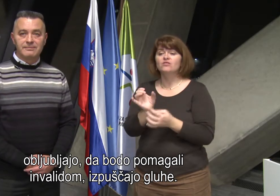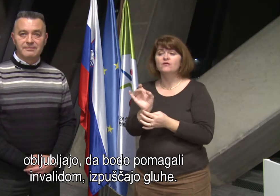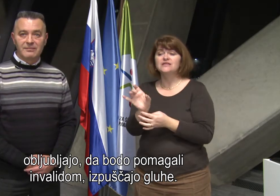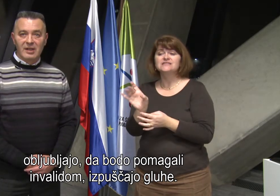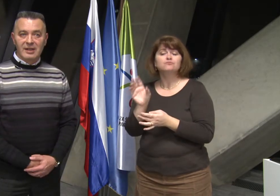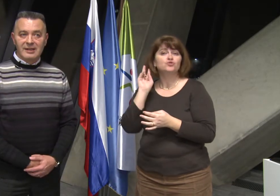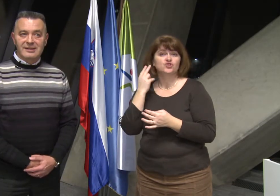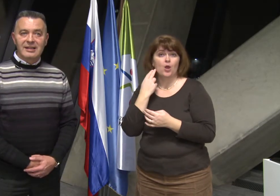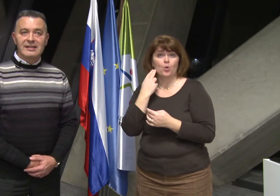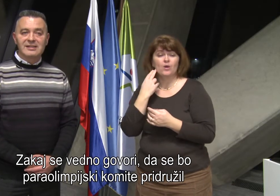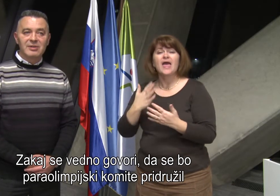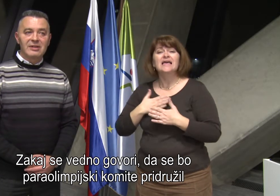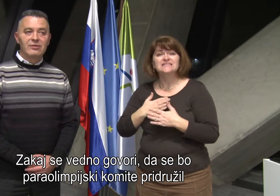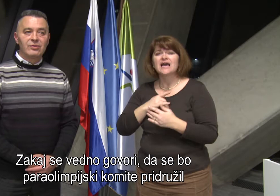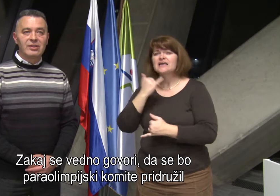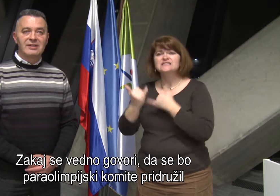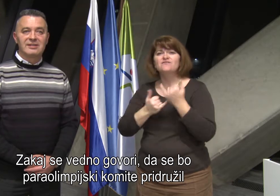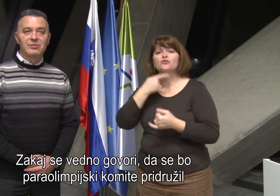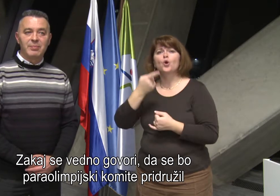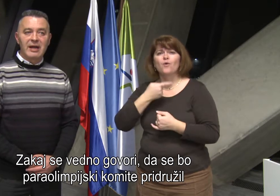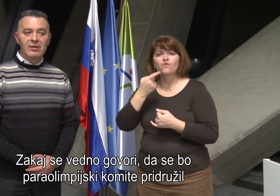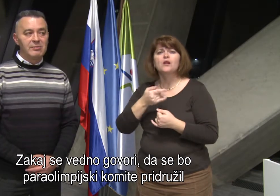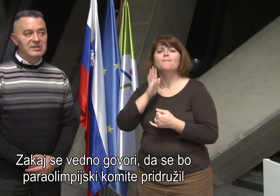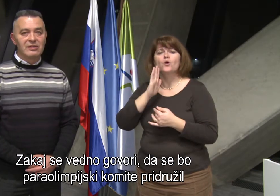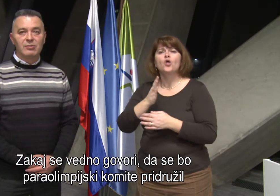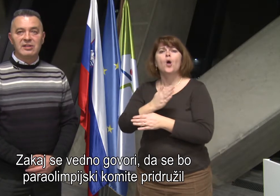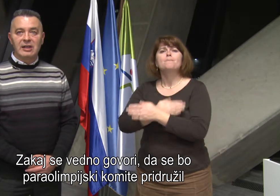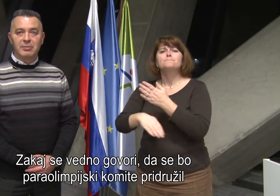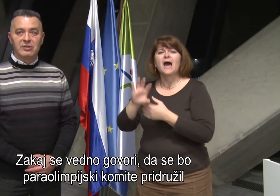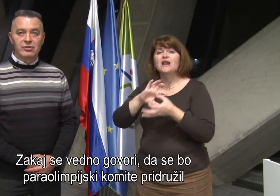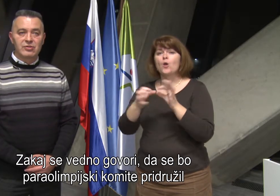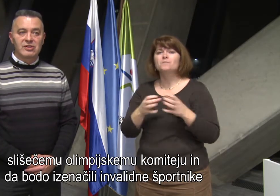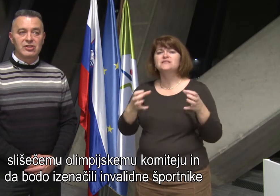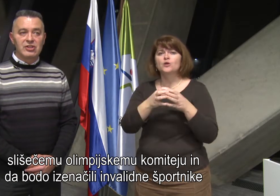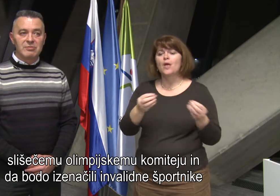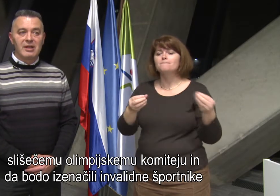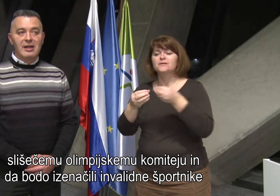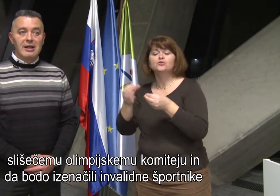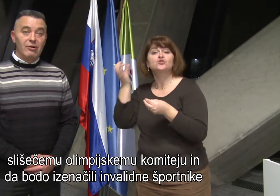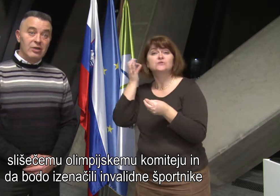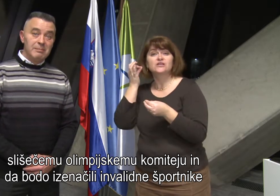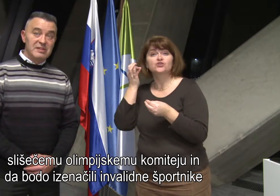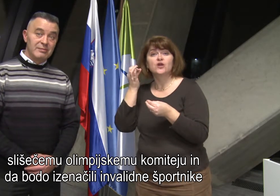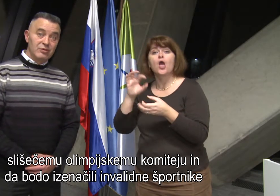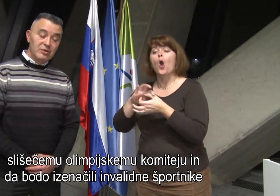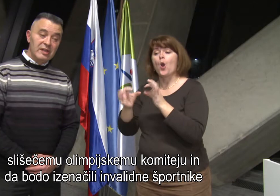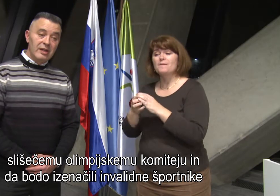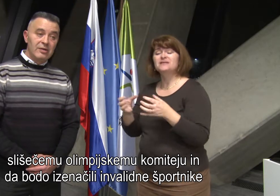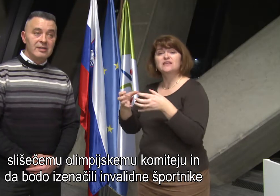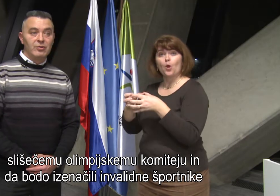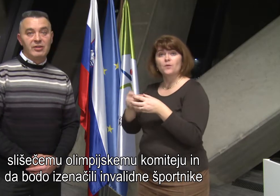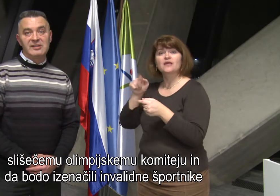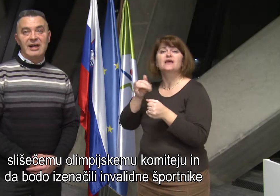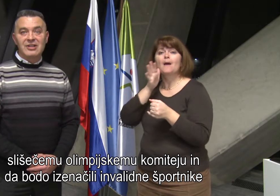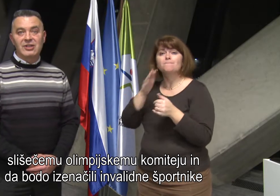gluhe? Zakaj se zmeraj govori, da se bo Paraolimpijski komitej pridružil slišečim Olimpijskemu komiteju